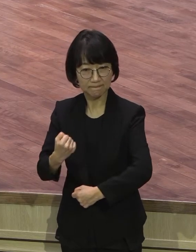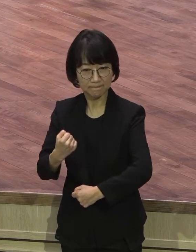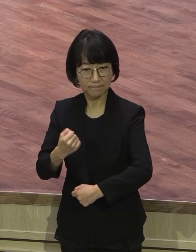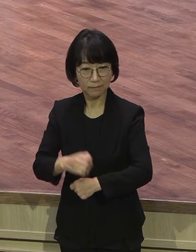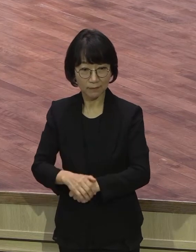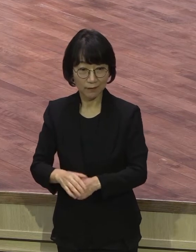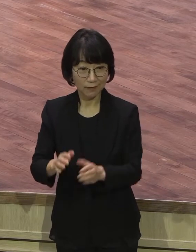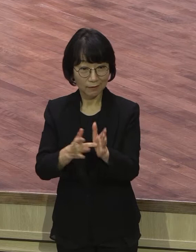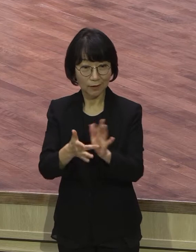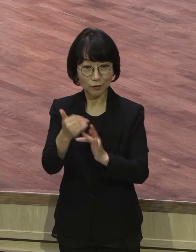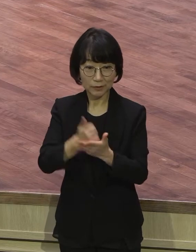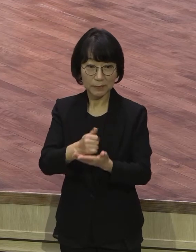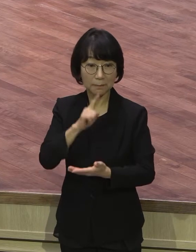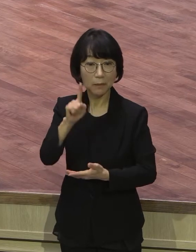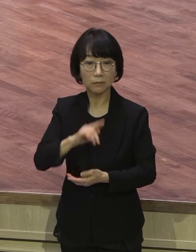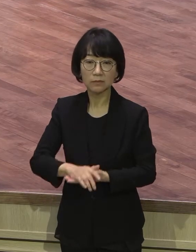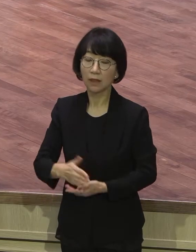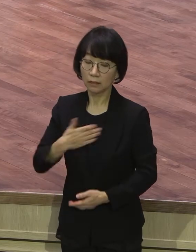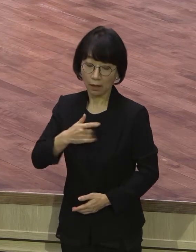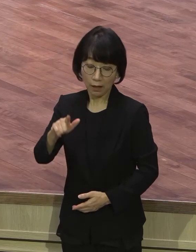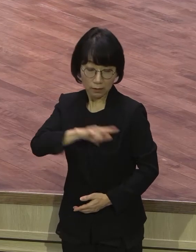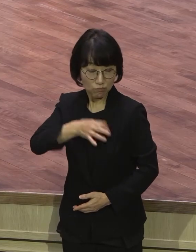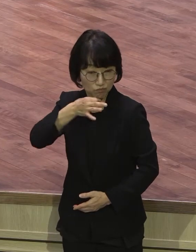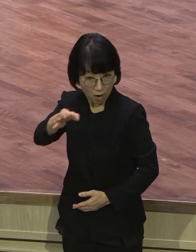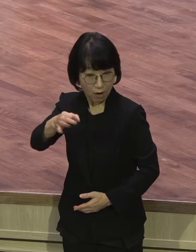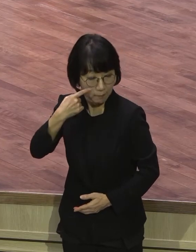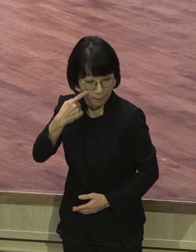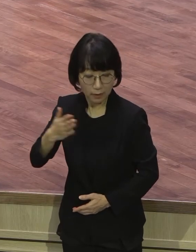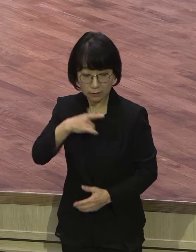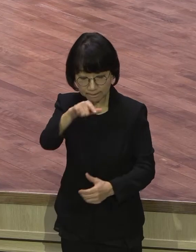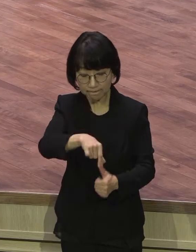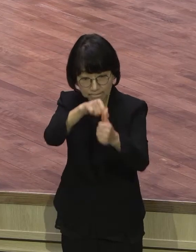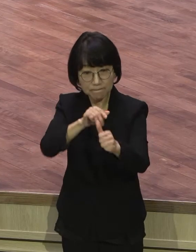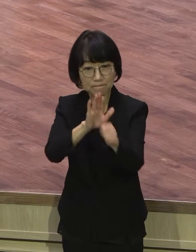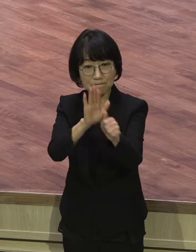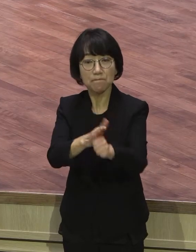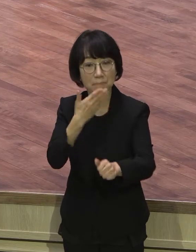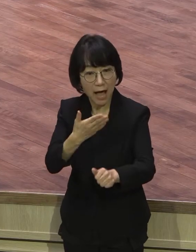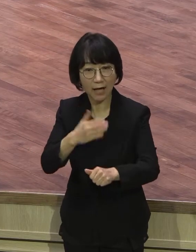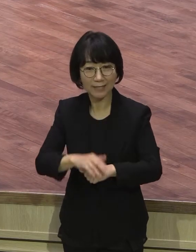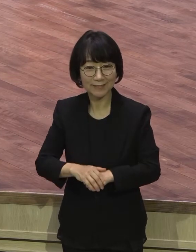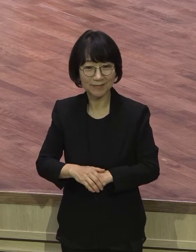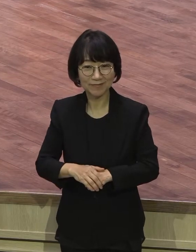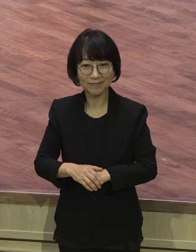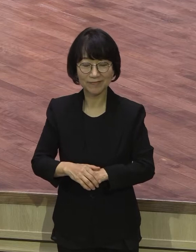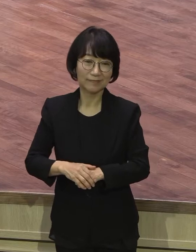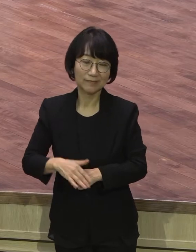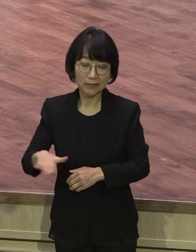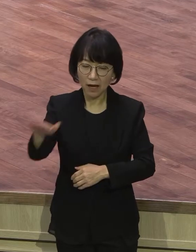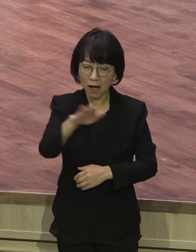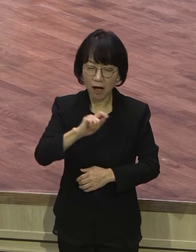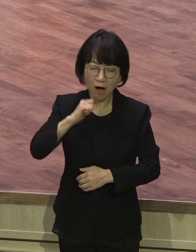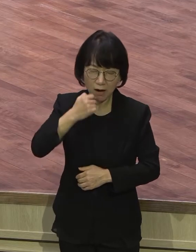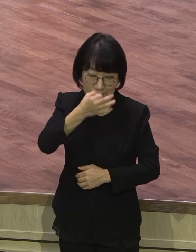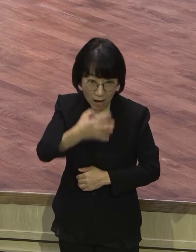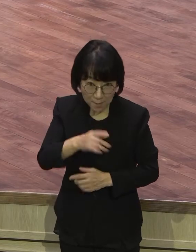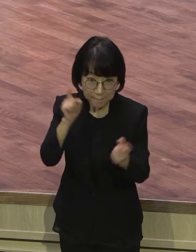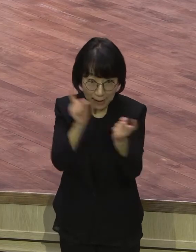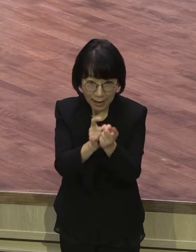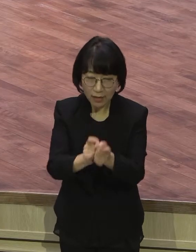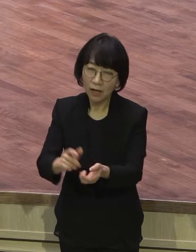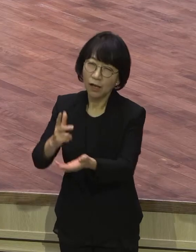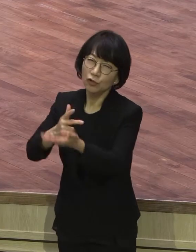이름을 부르라. 내가 너를 건져주겠다. 어려움을 당하면요, 여러분이 주야 예수